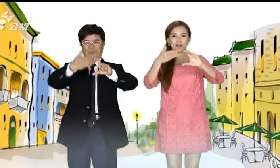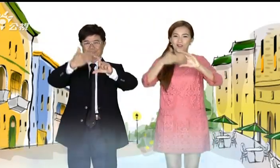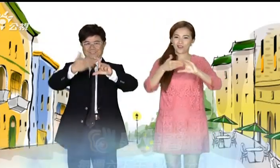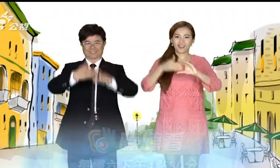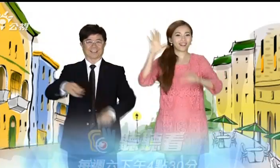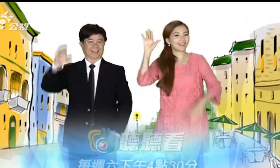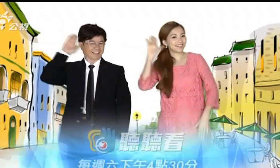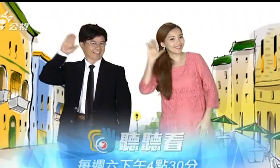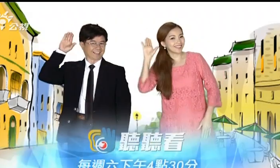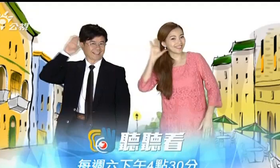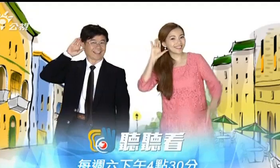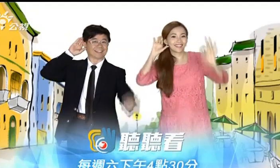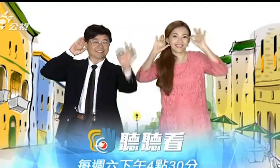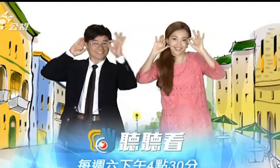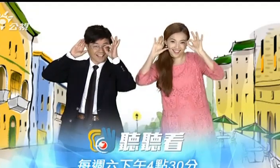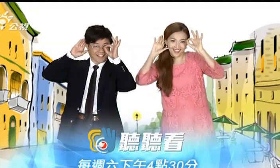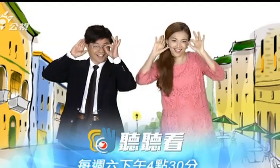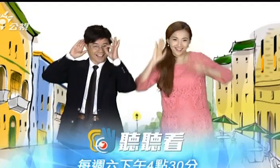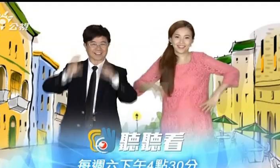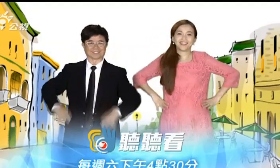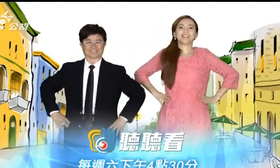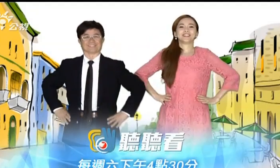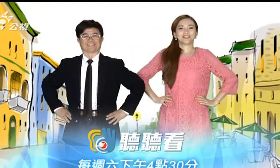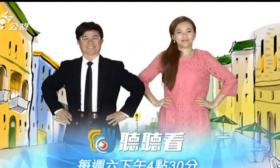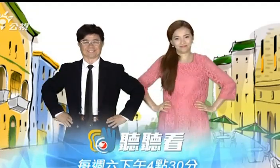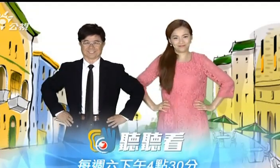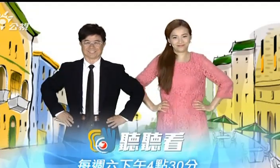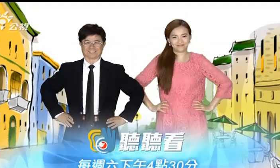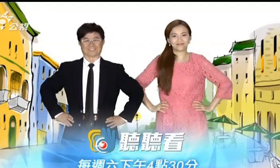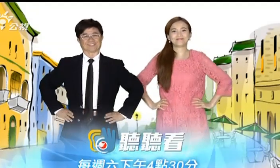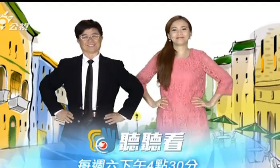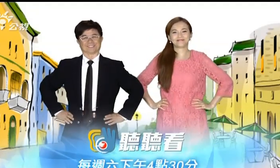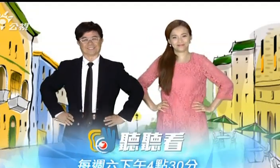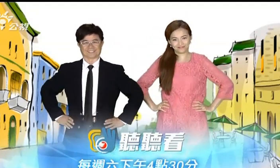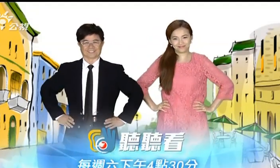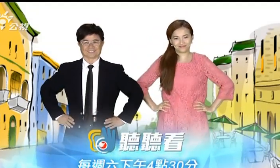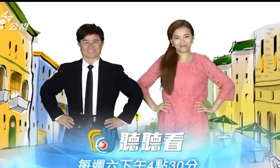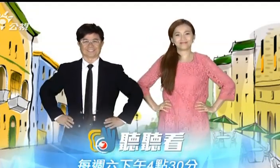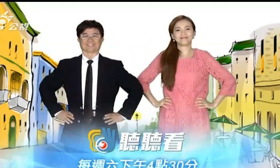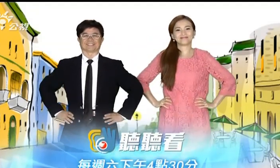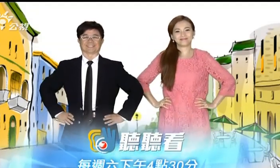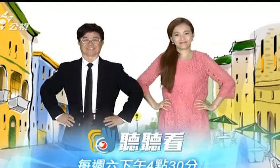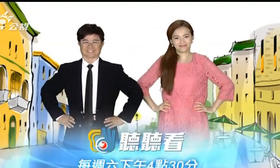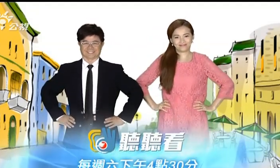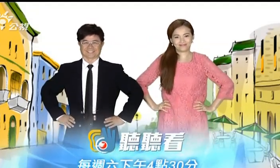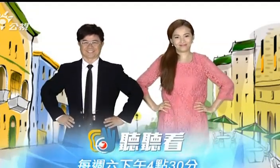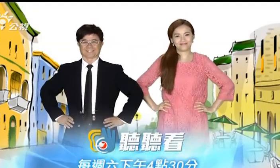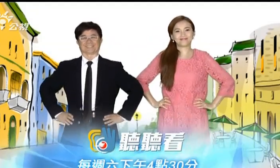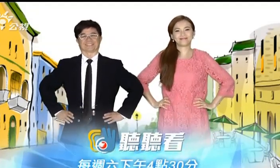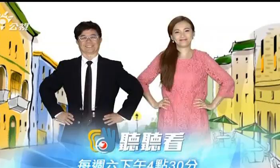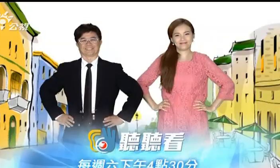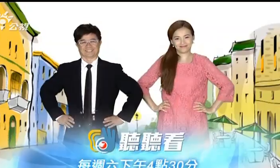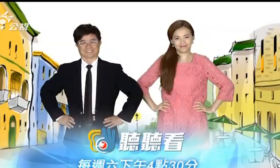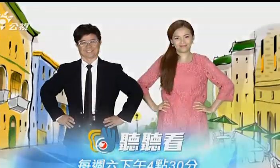公式听听看， 一二三四五六七八。